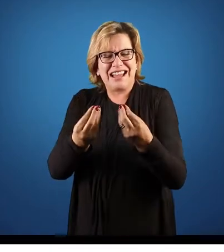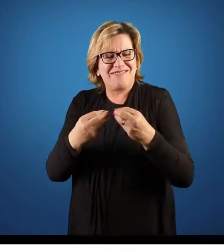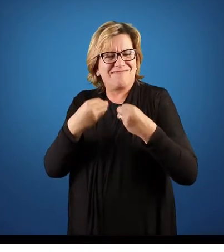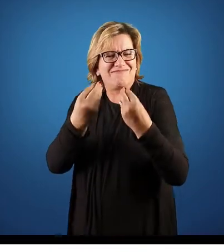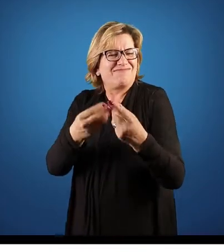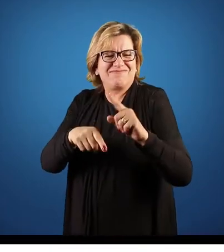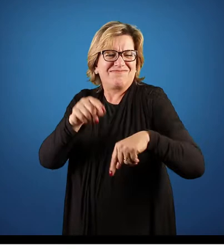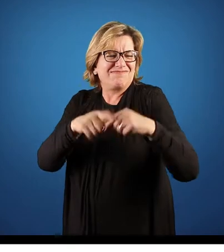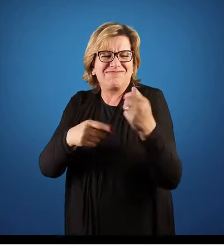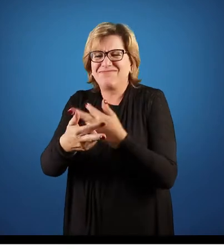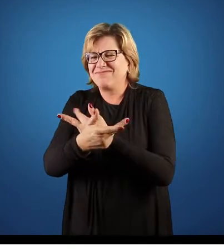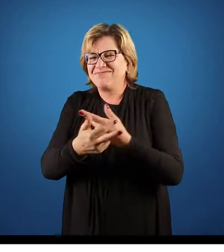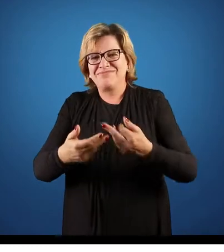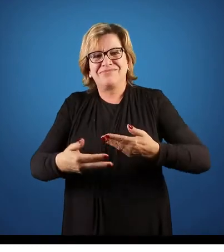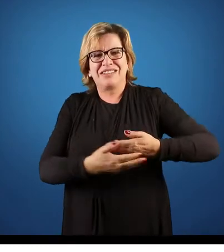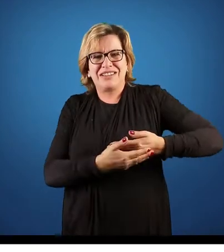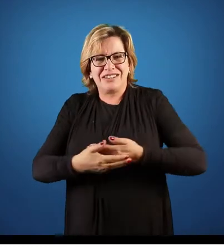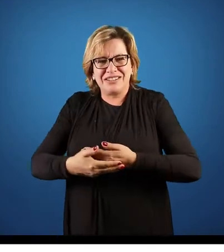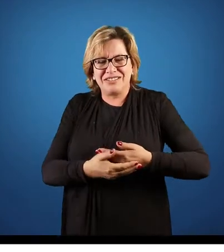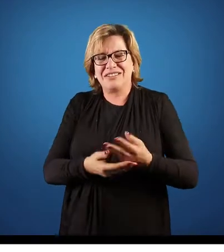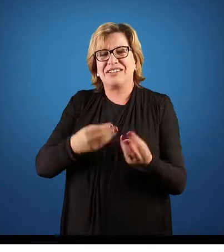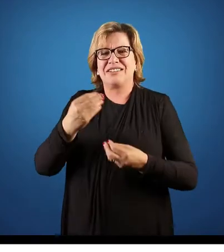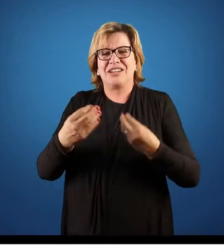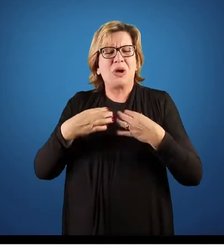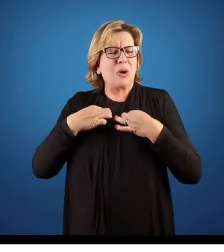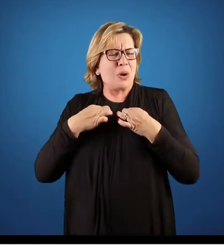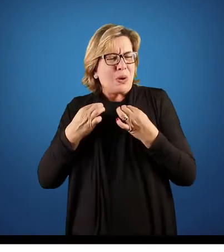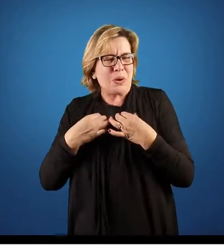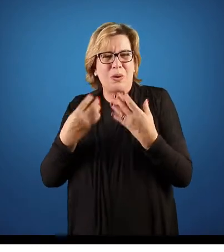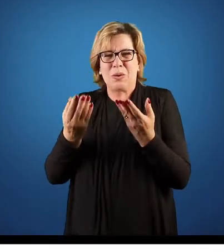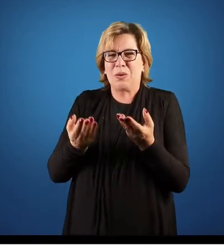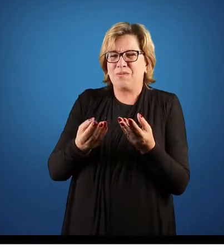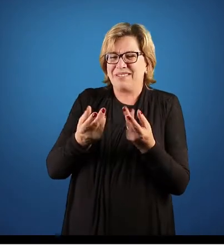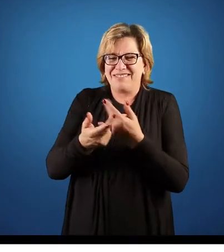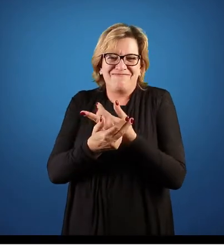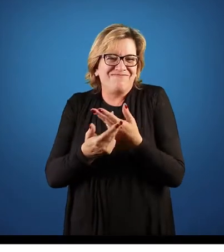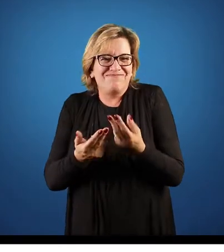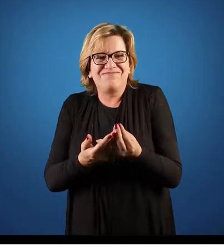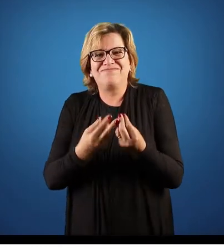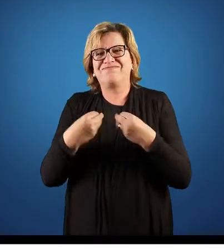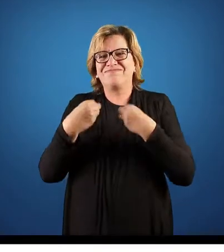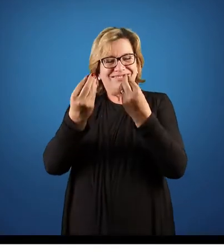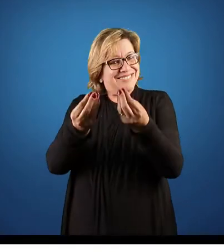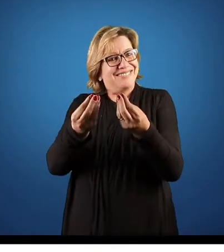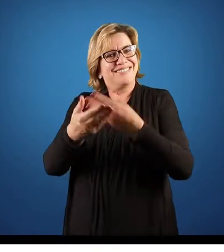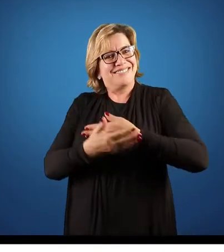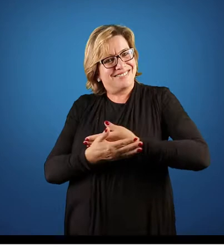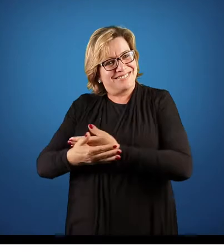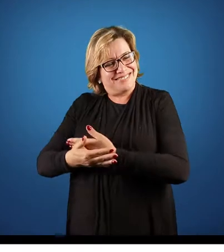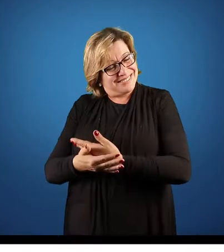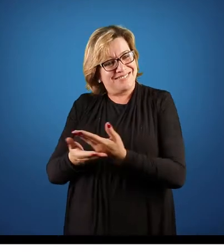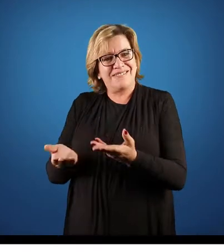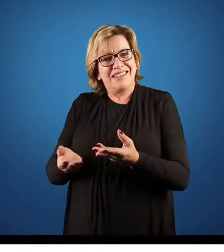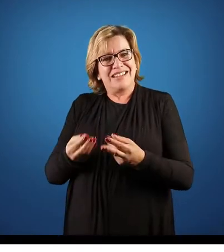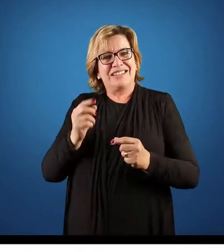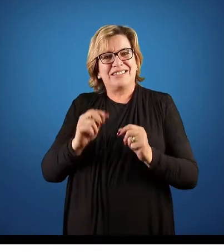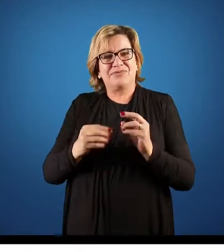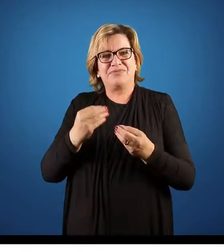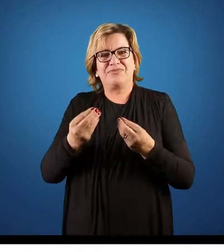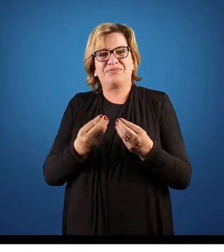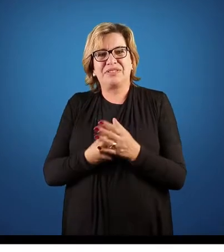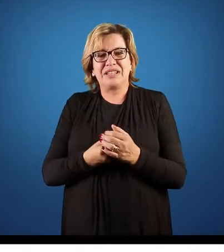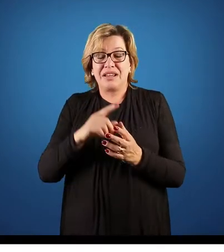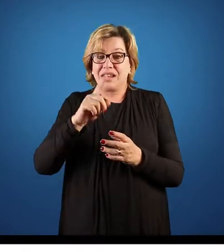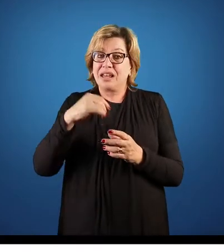básicos caldas é né os tip top sané aquelas roupas para as crianças é que voltar visualizando ali